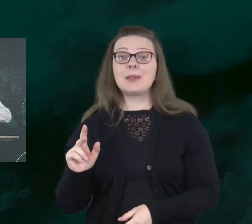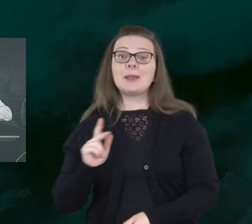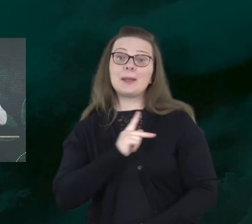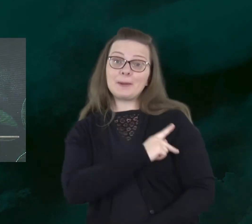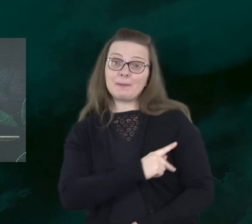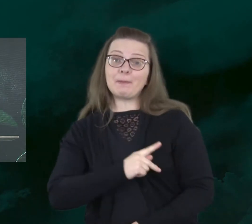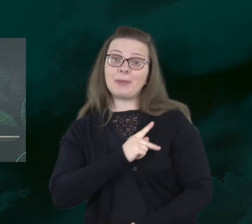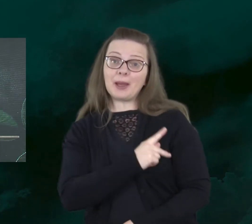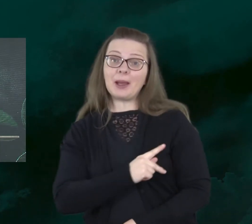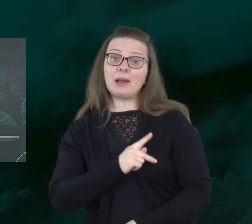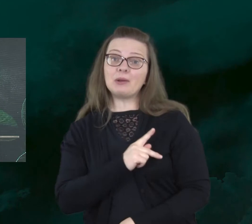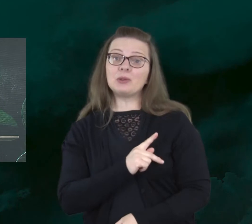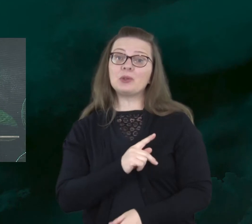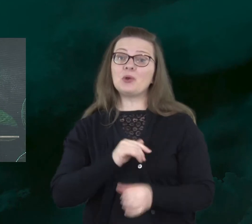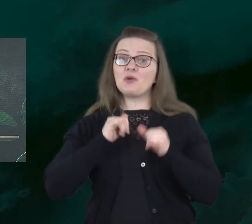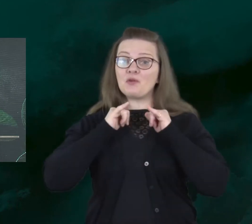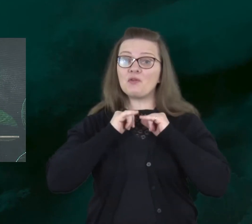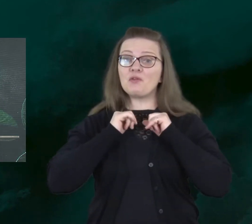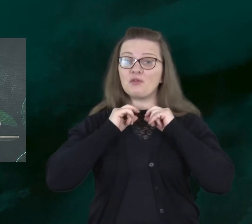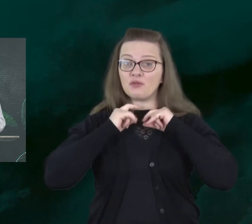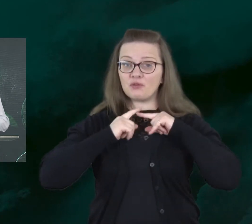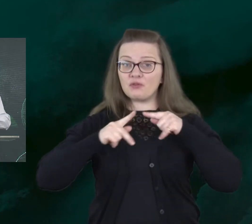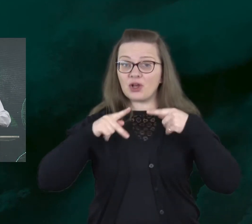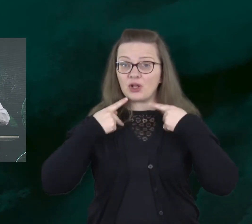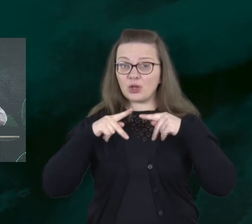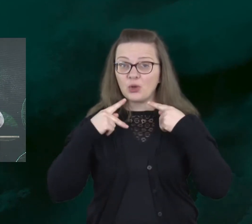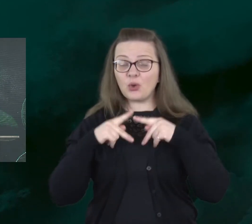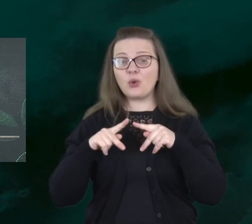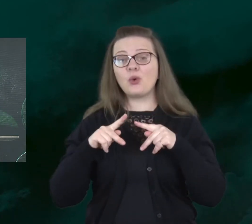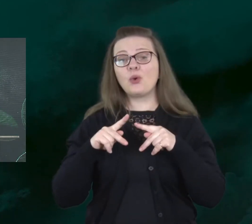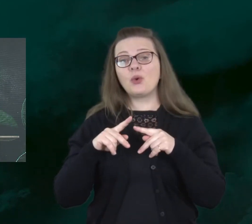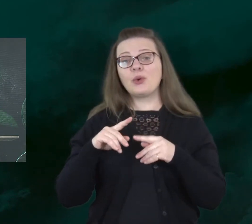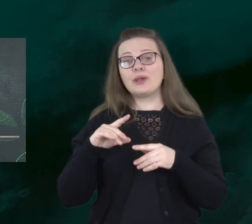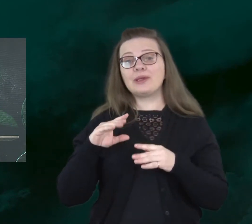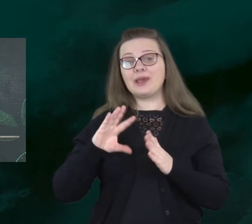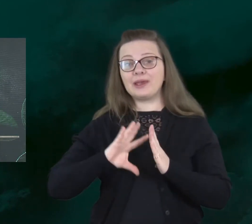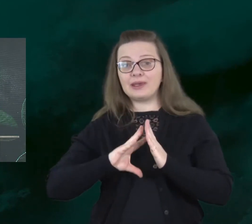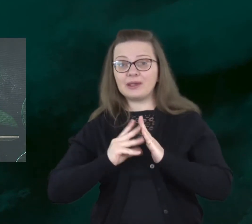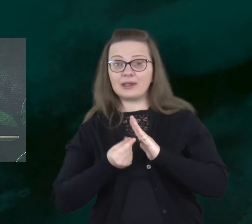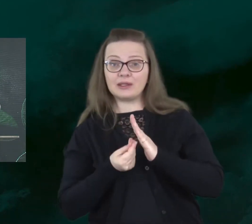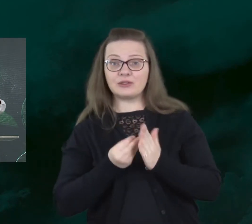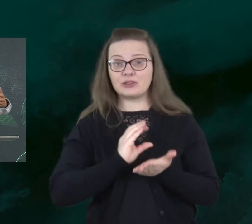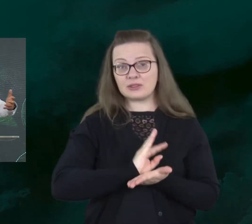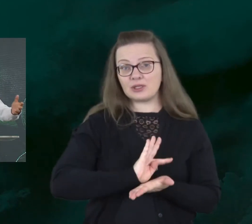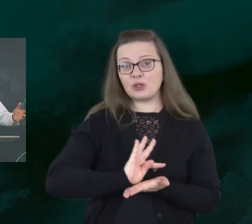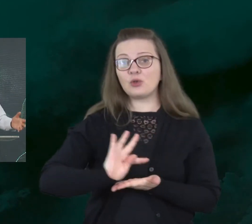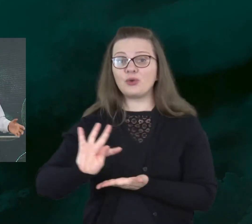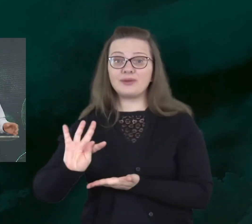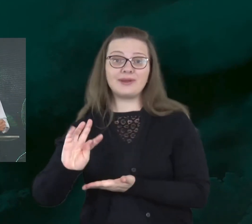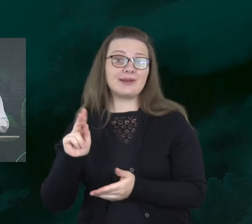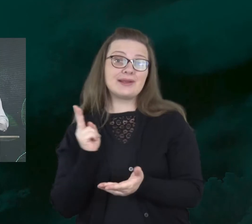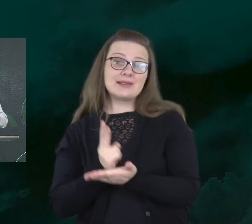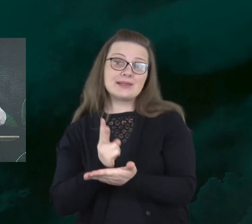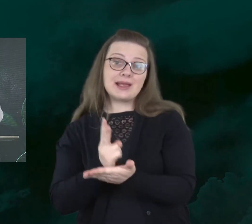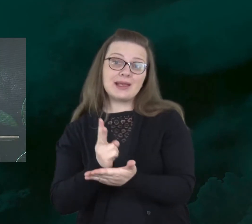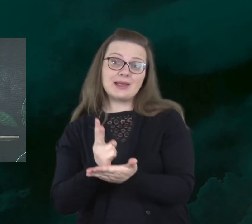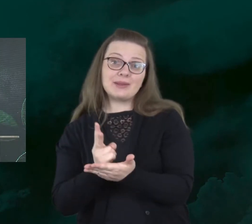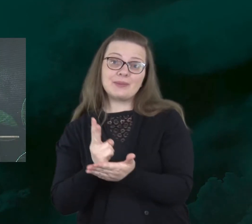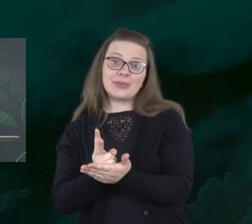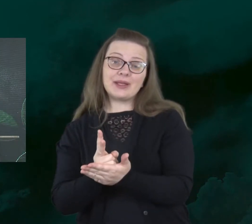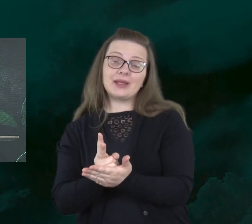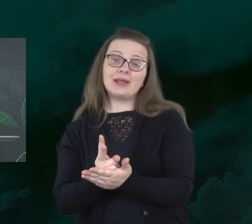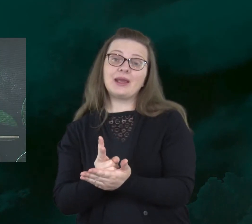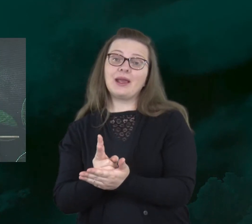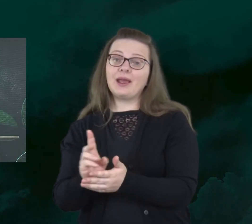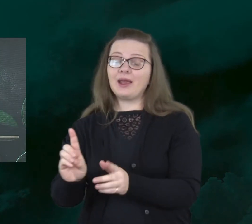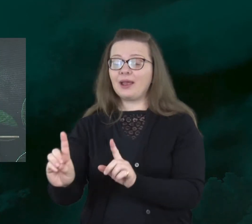o imitaram. Então, graças a Deus que Deus deixou em toda a história da igreja modelos